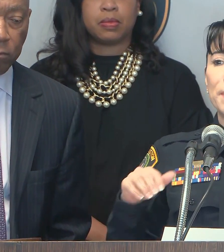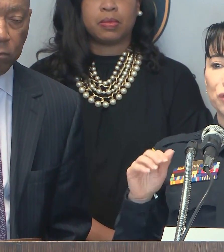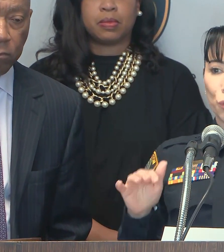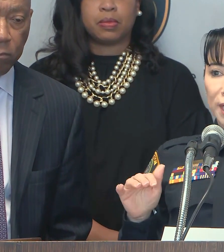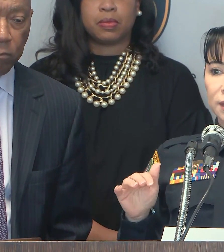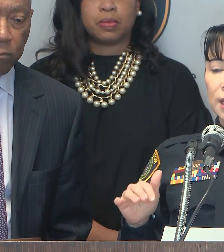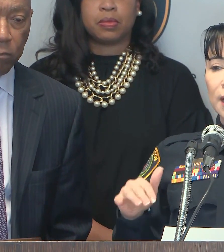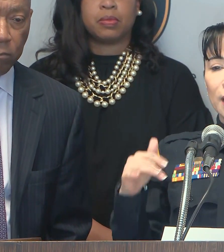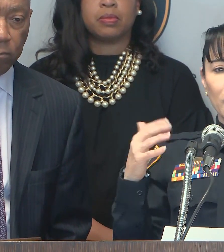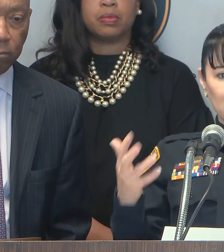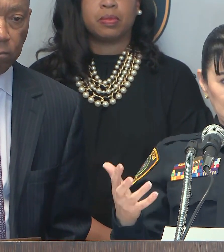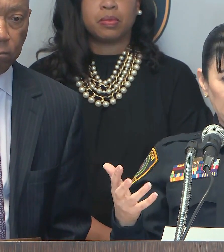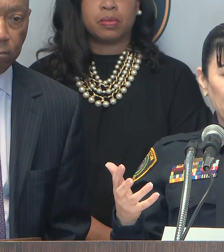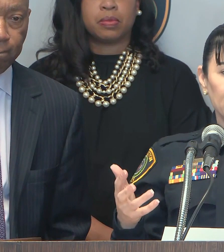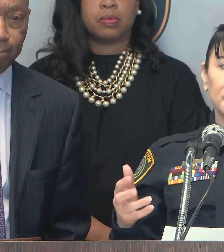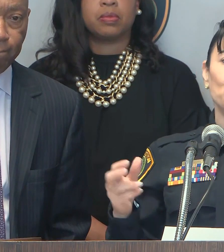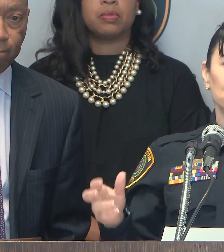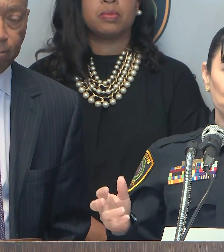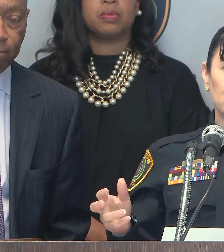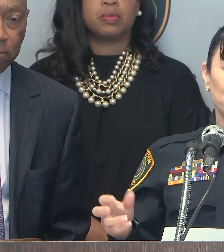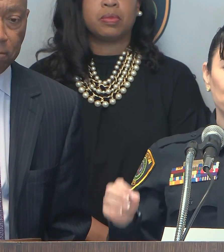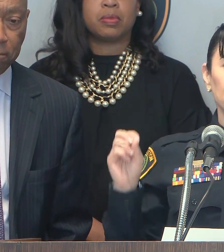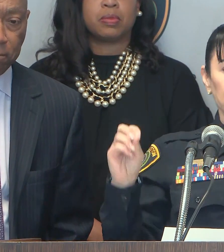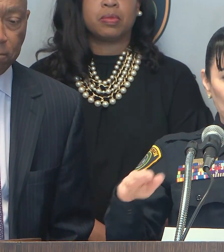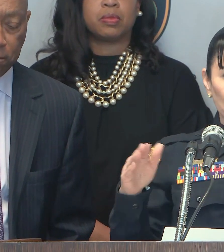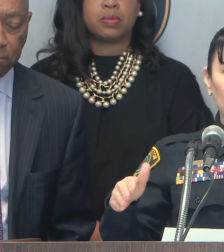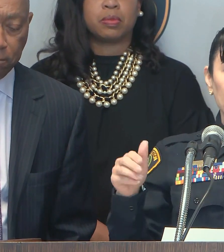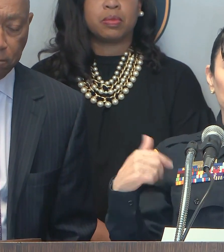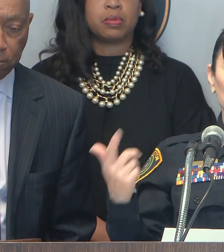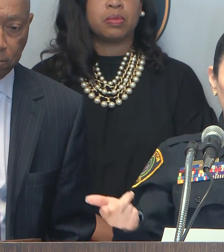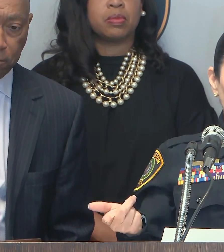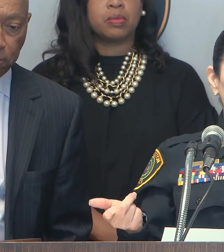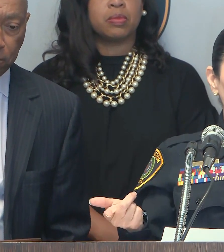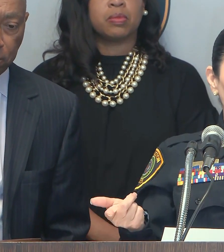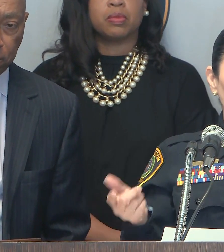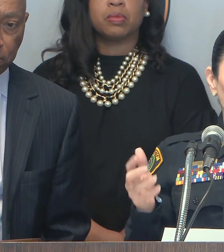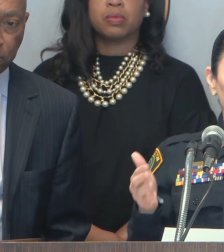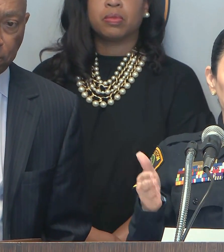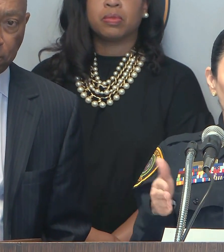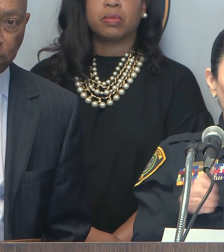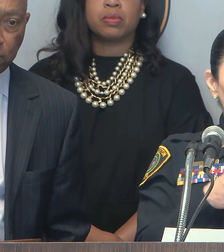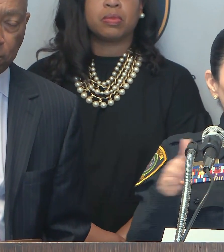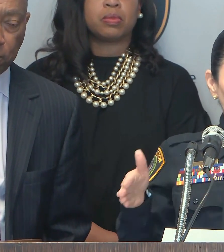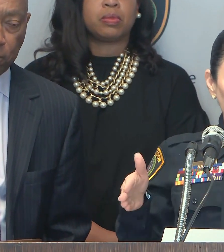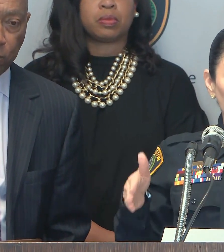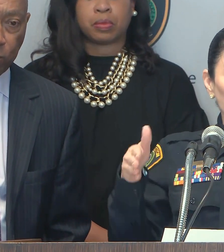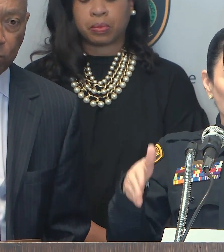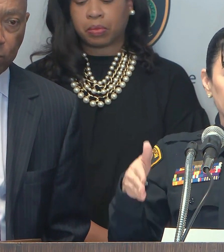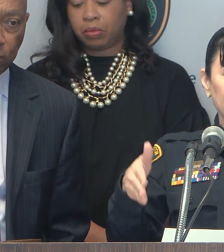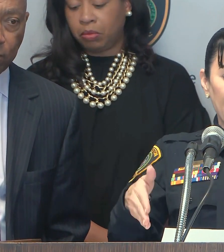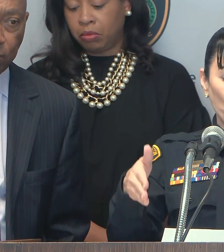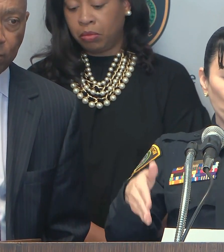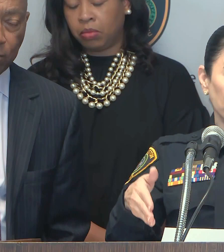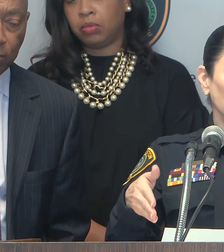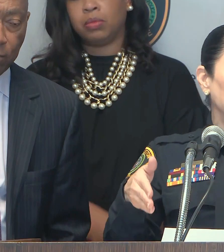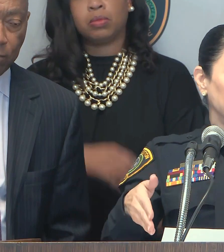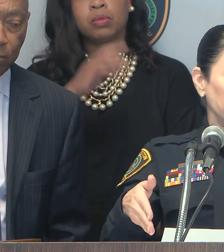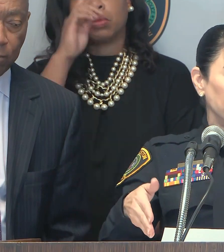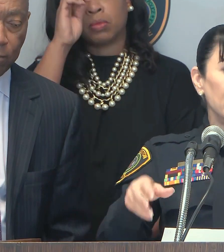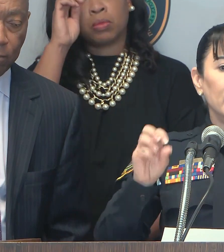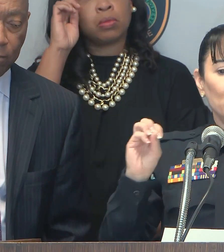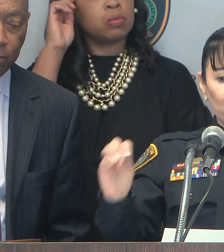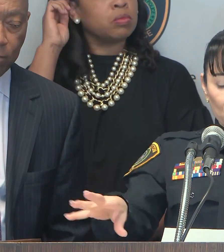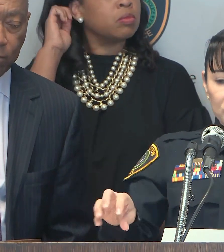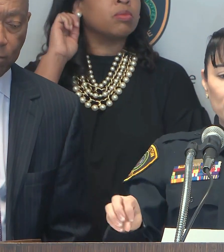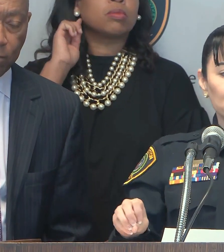adicionales con personas. 125 es muchas personas, pero solamente nosotros estamos viendo los números donde está ocurriendo el